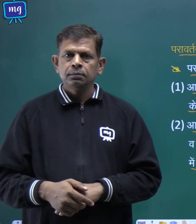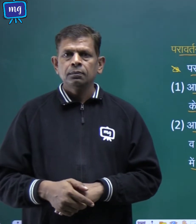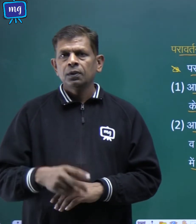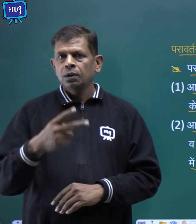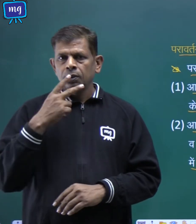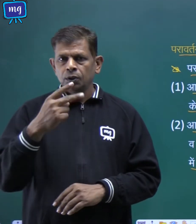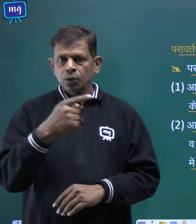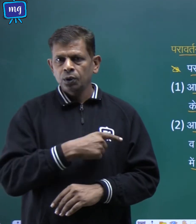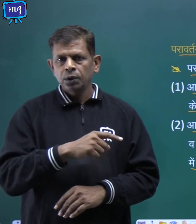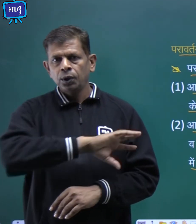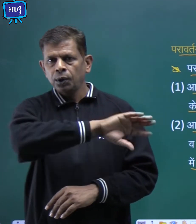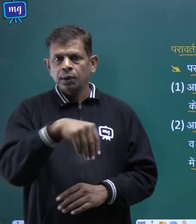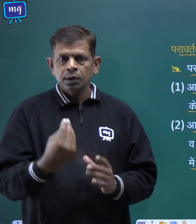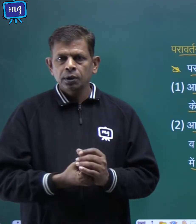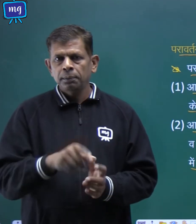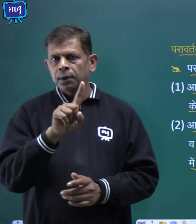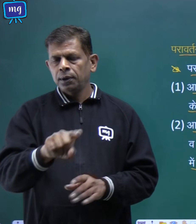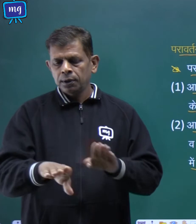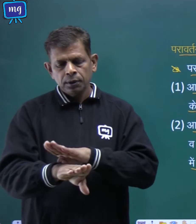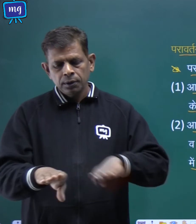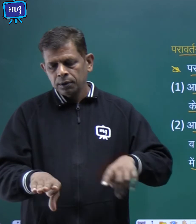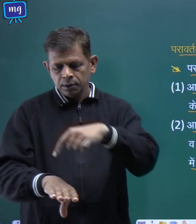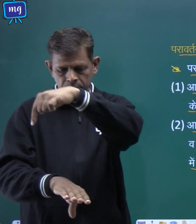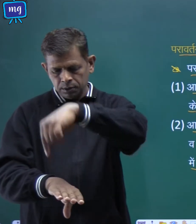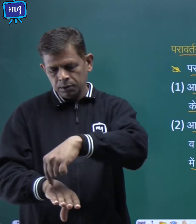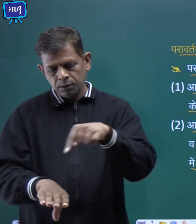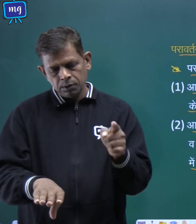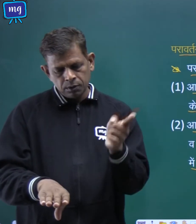देख रहे हैं आप, ये सभी एक ही तल में होते हैं।